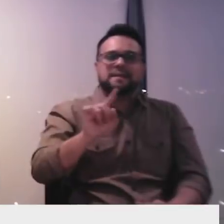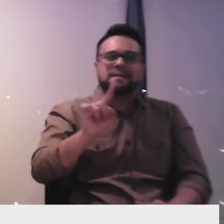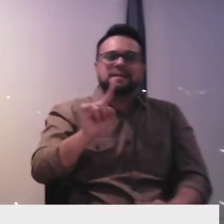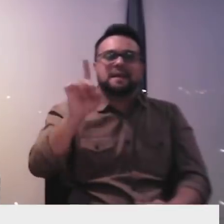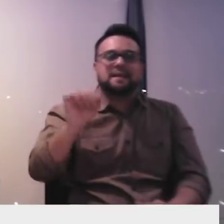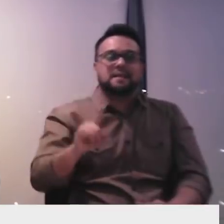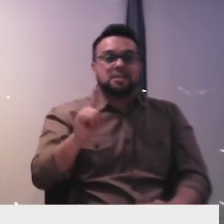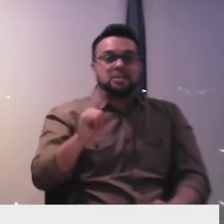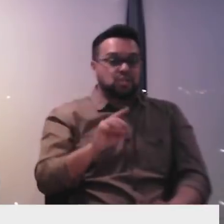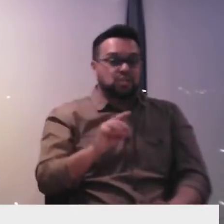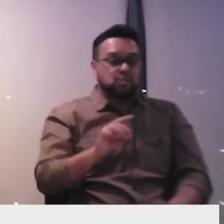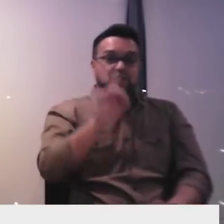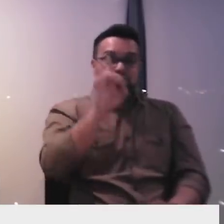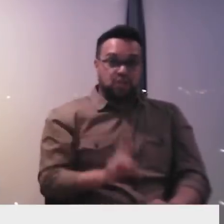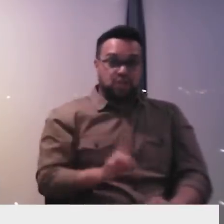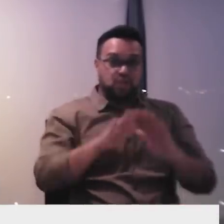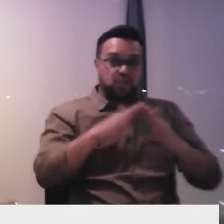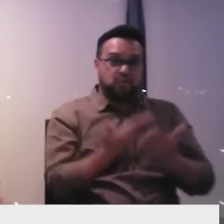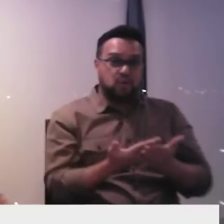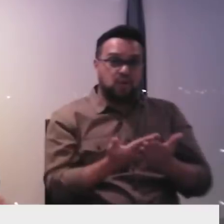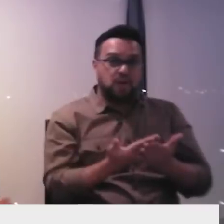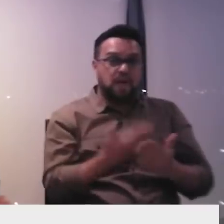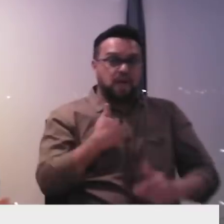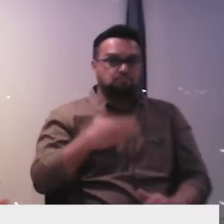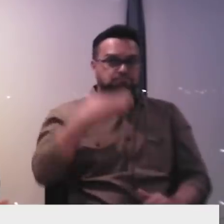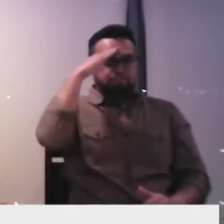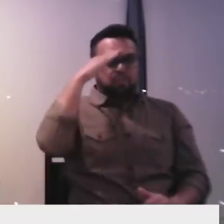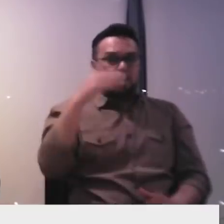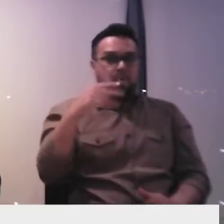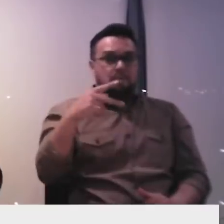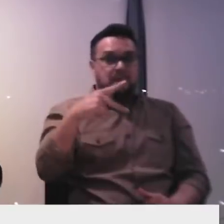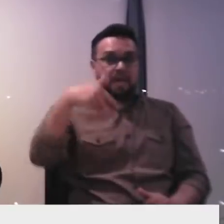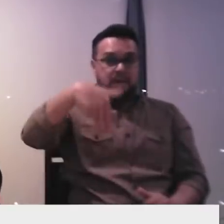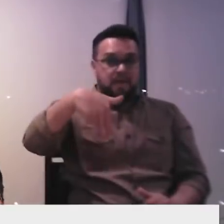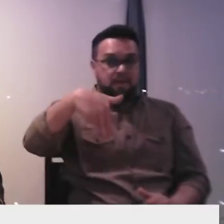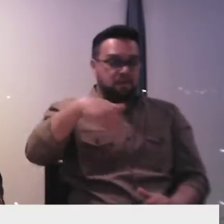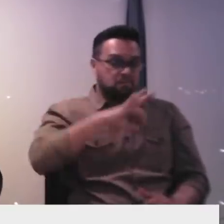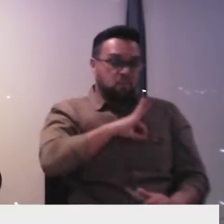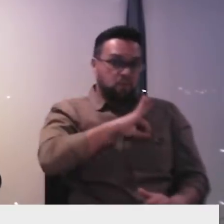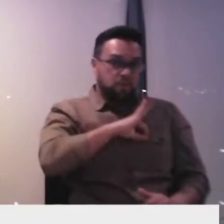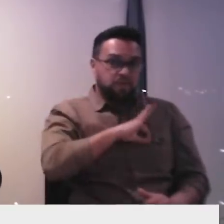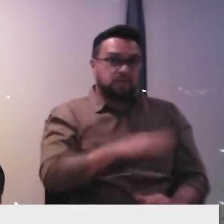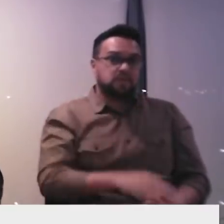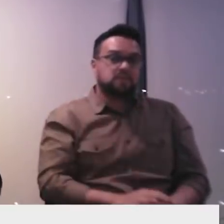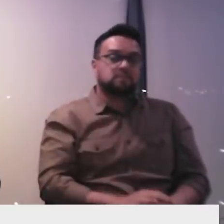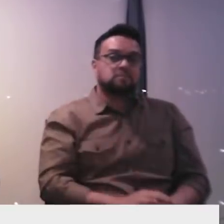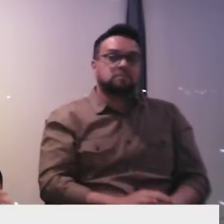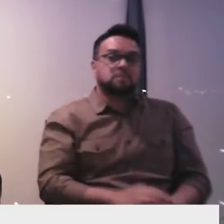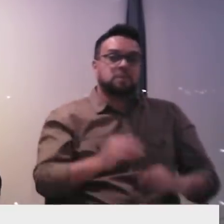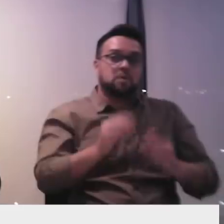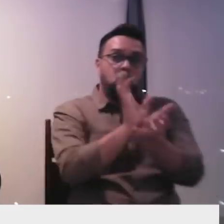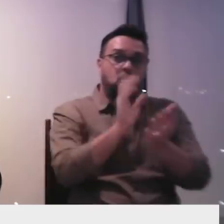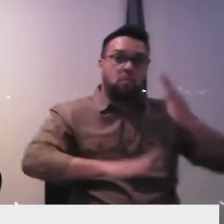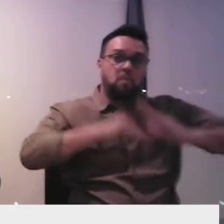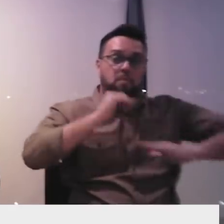diretor da escola geralmente é um oficial superior da Polícia Militar, e ali o corpo ali de professores,